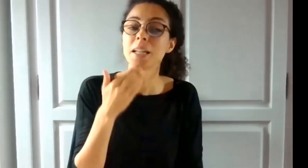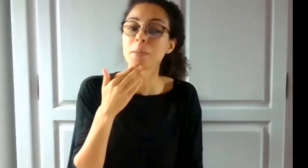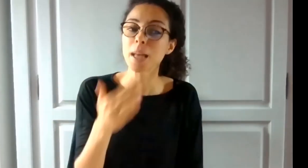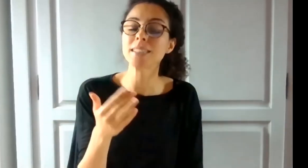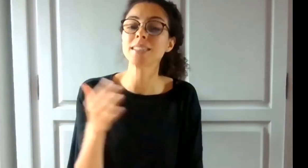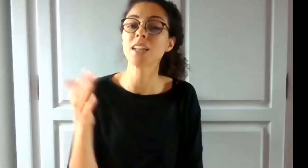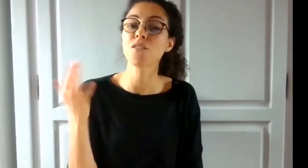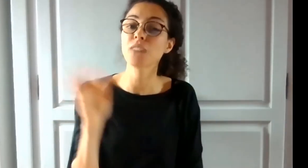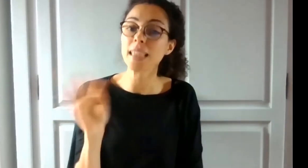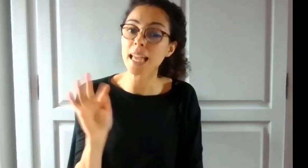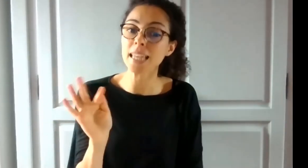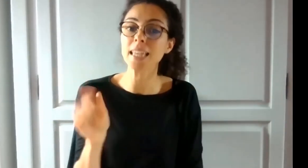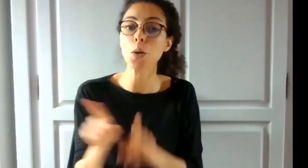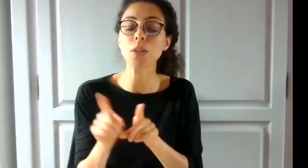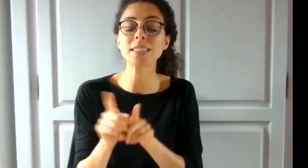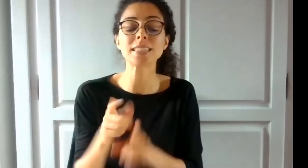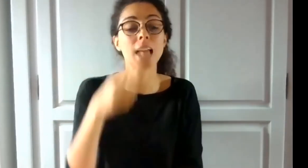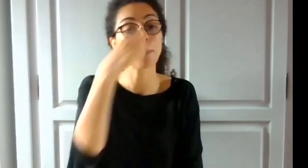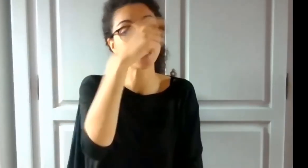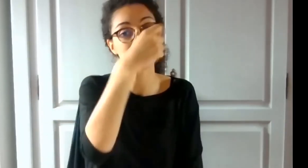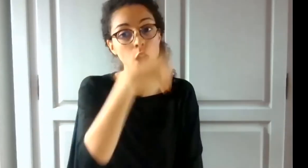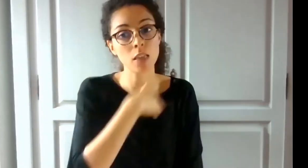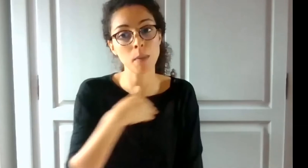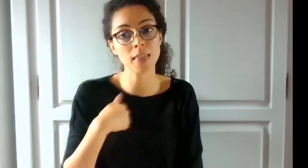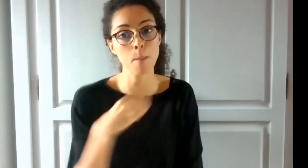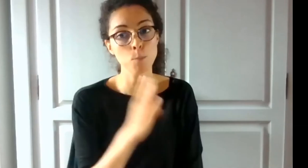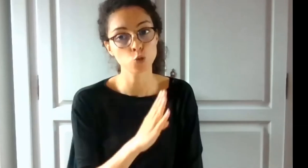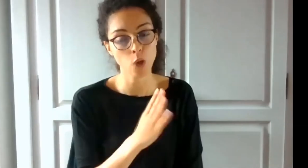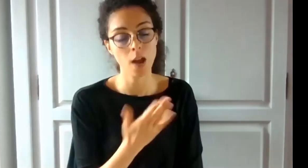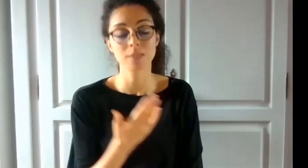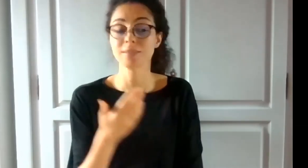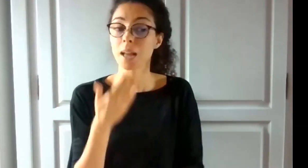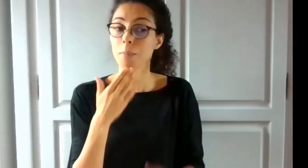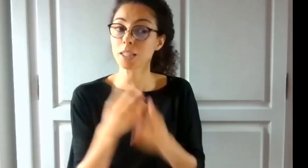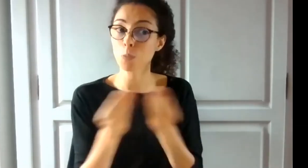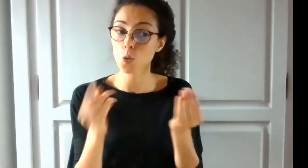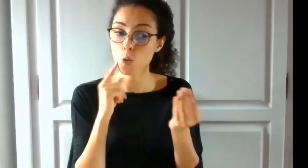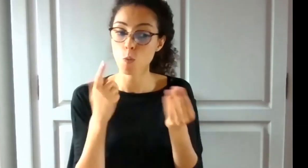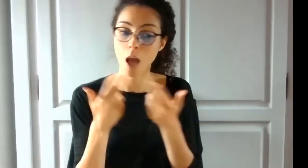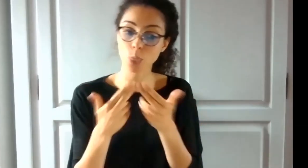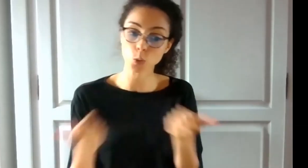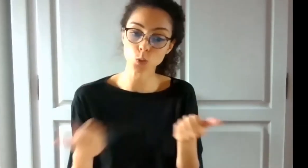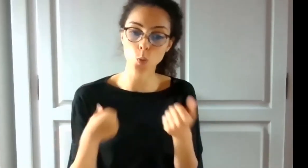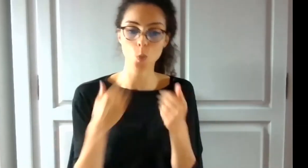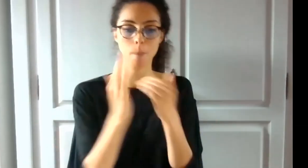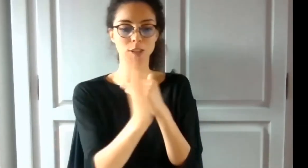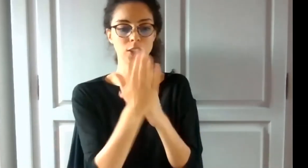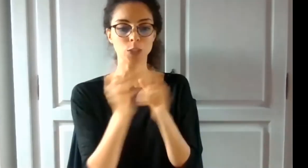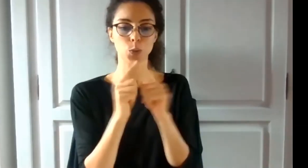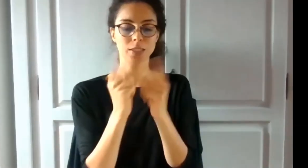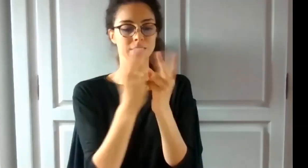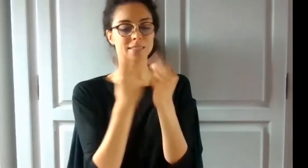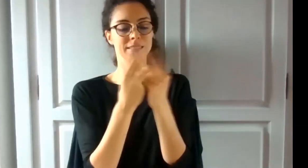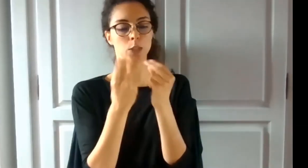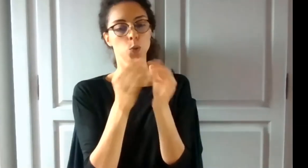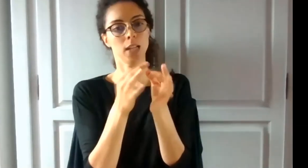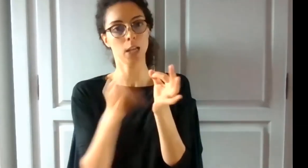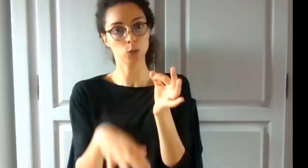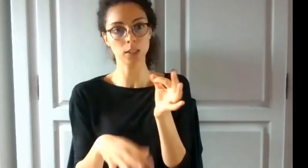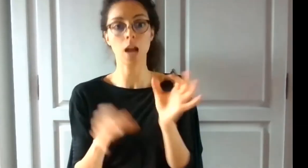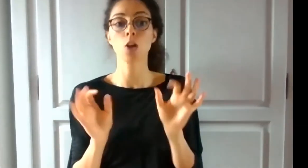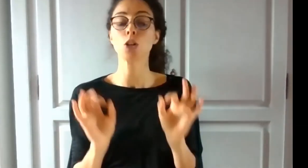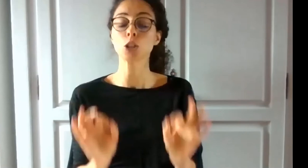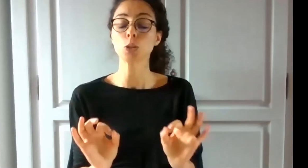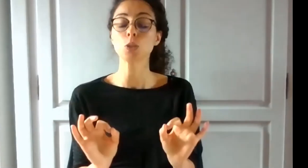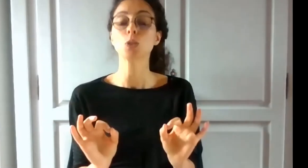présidente Madame Bouchiwa pour ces propos introductifs et de présentation et d'éclairage. Et je reprendrai volontiers